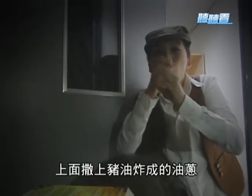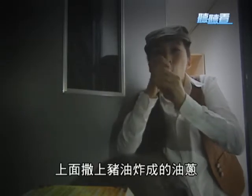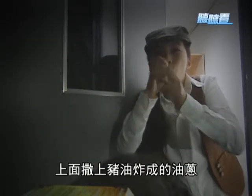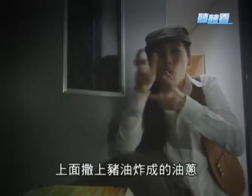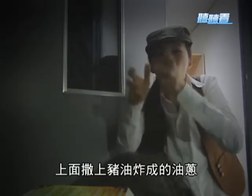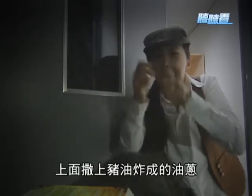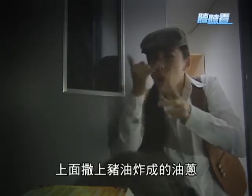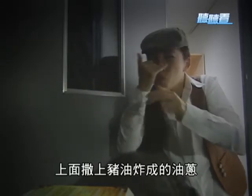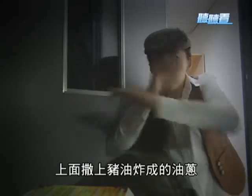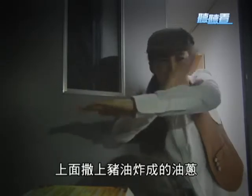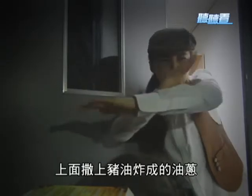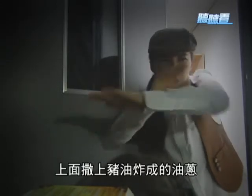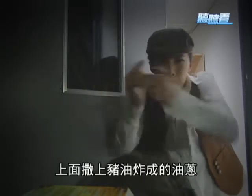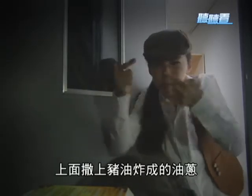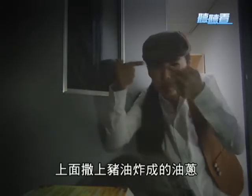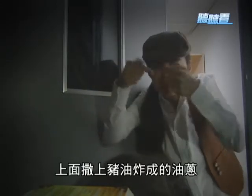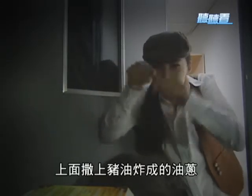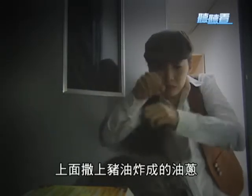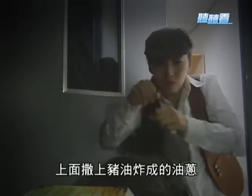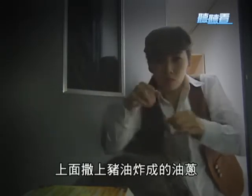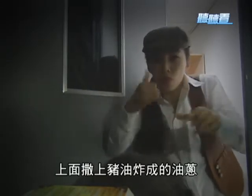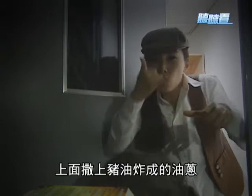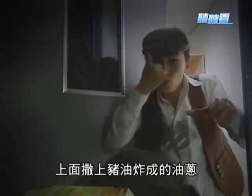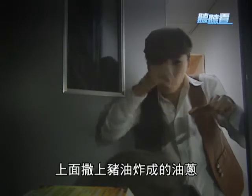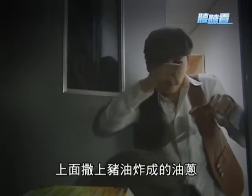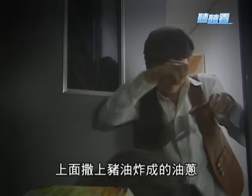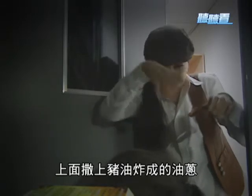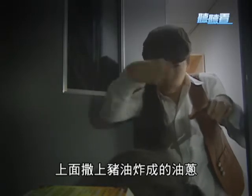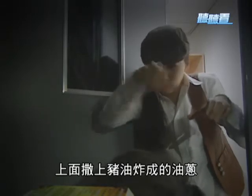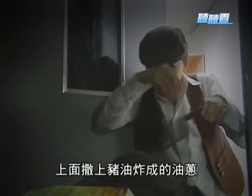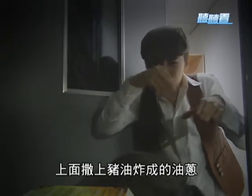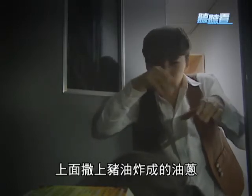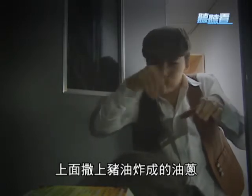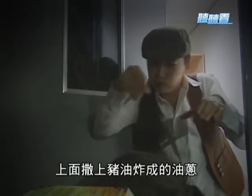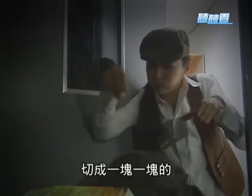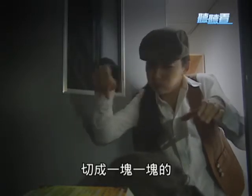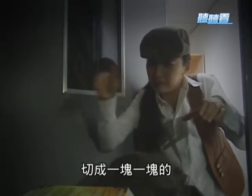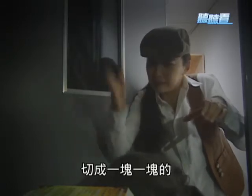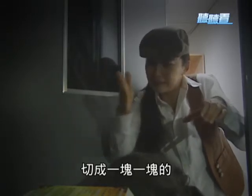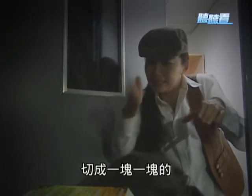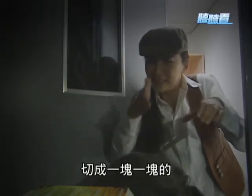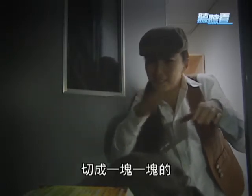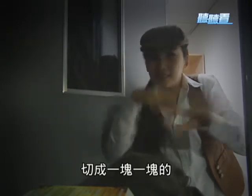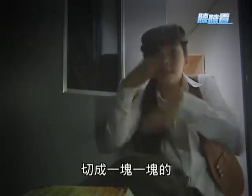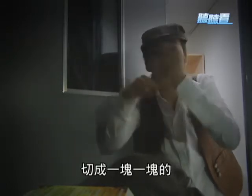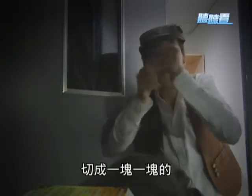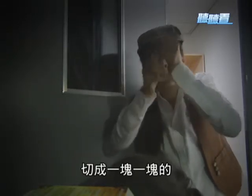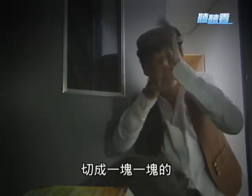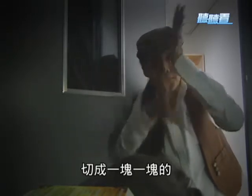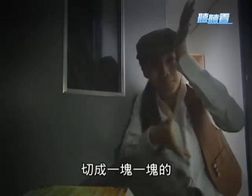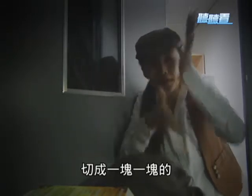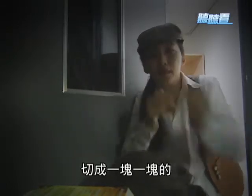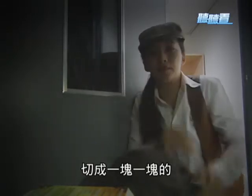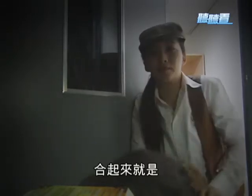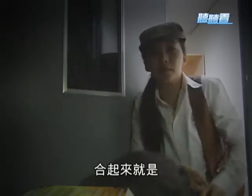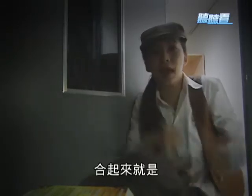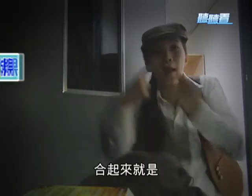撒上猪油炸成的油葱，切成一块一块的，合起来就